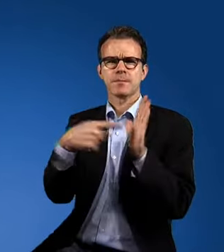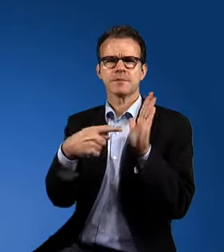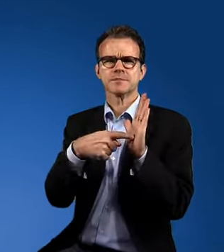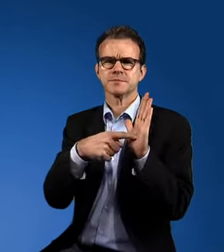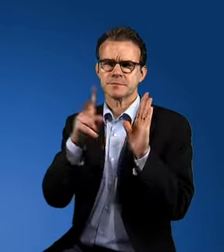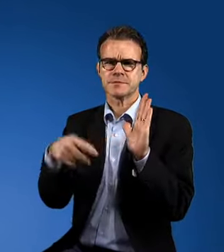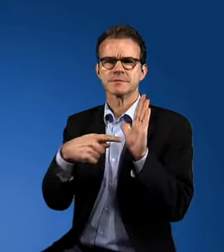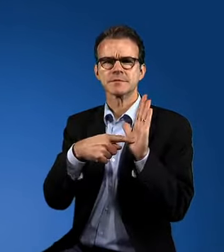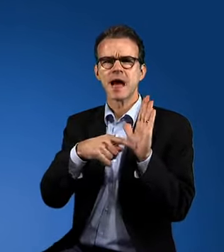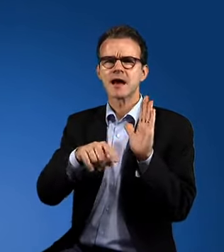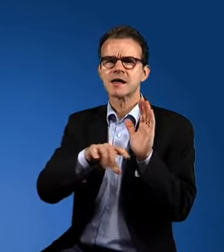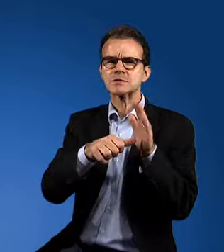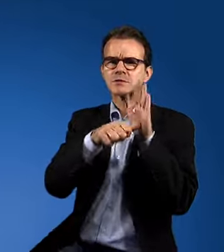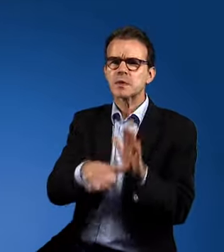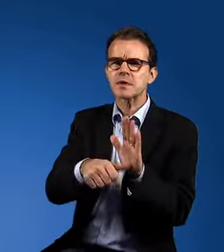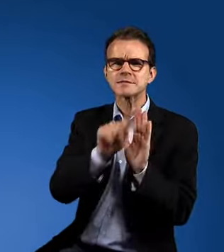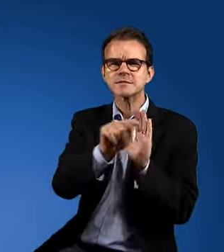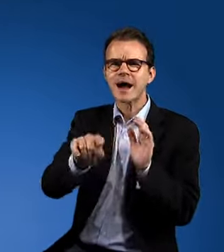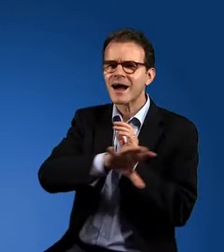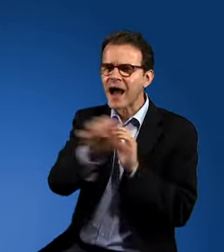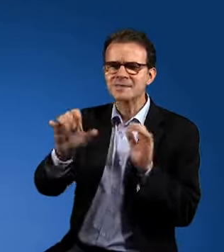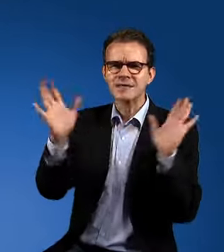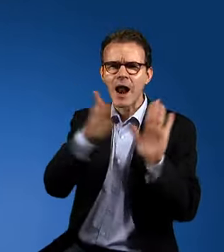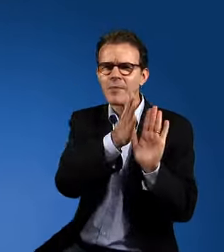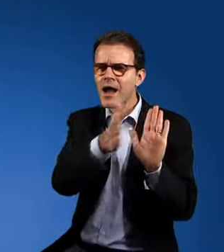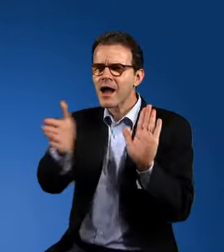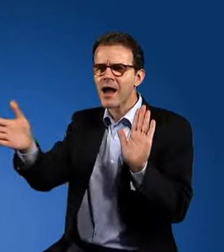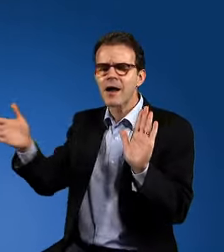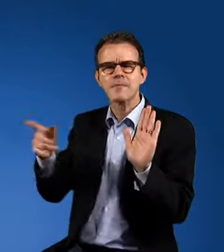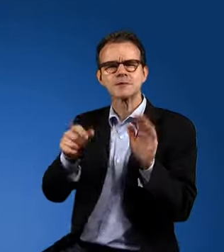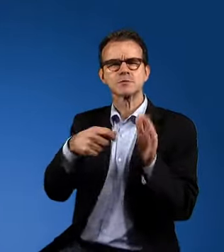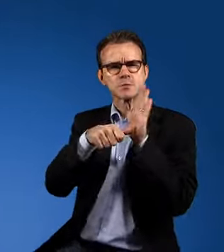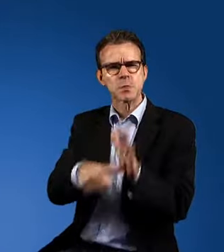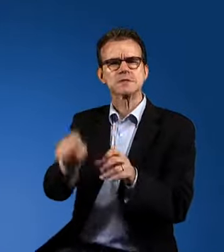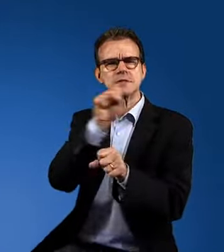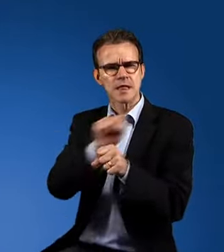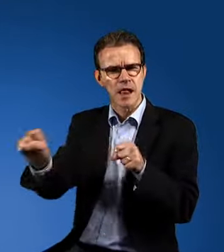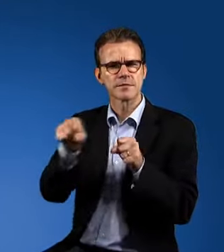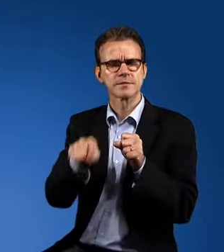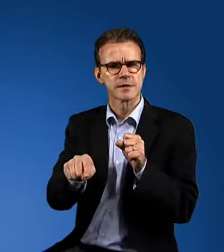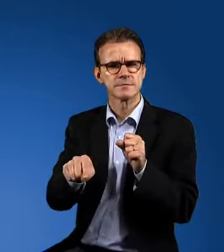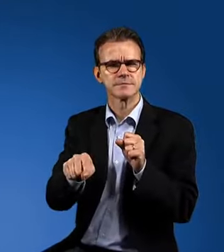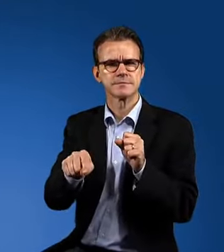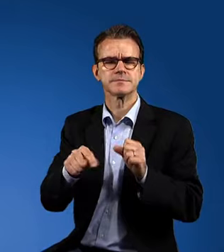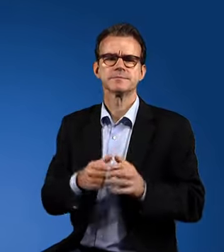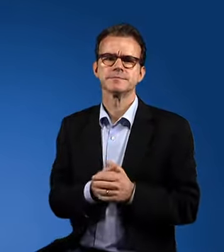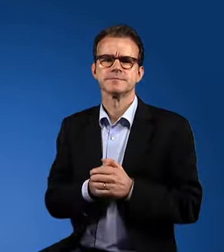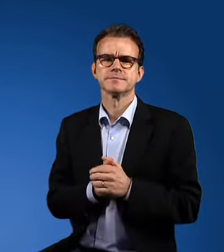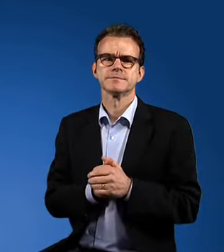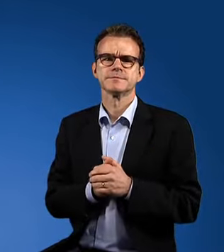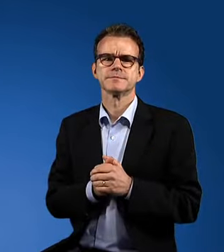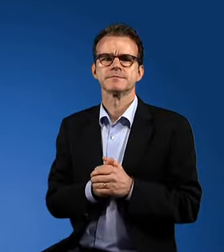tässä sopimuksessa on se, että se kieltää syrjinnän kaikilla elämän